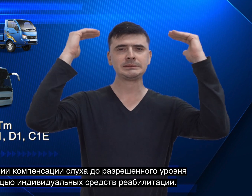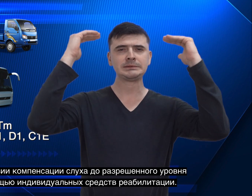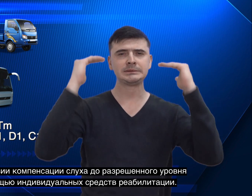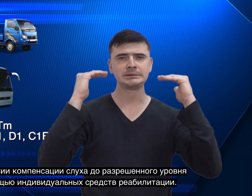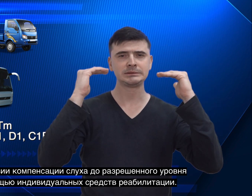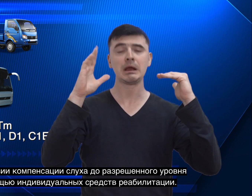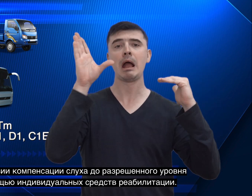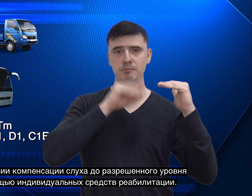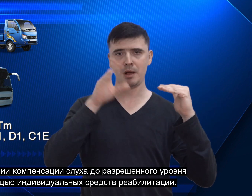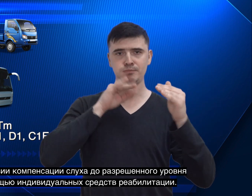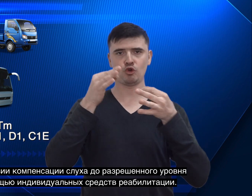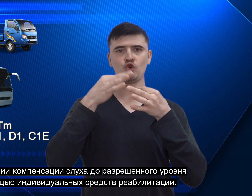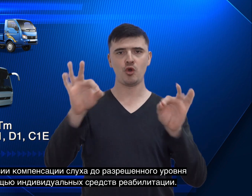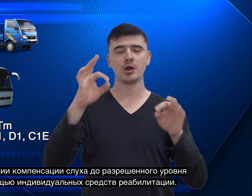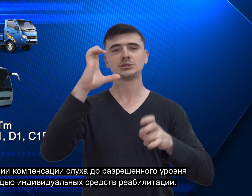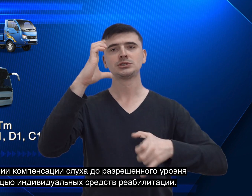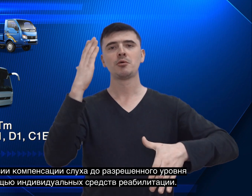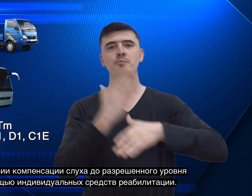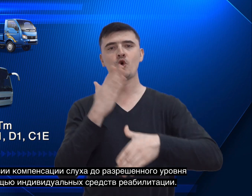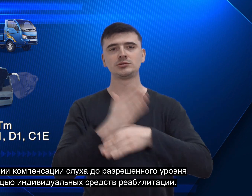попал попал попал кем